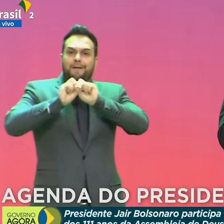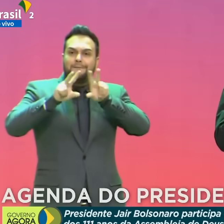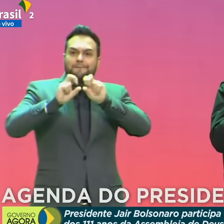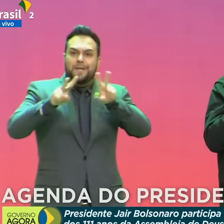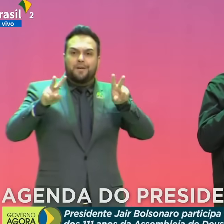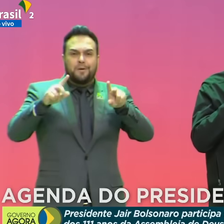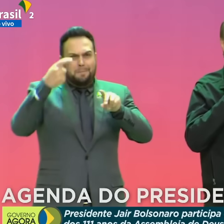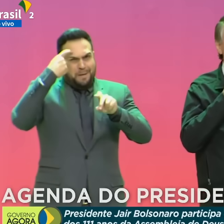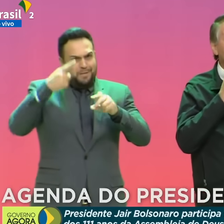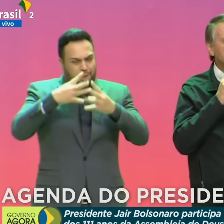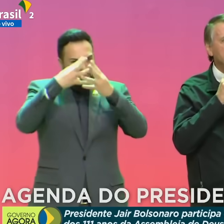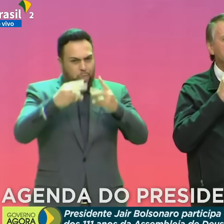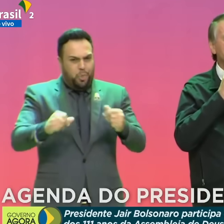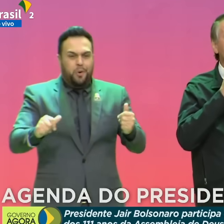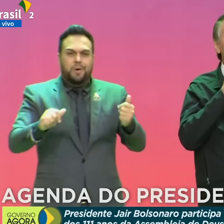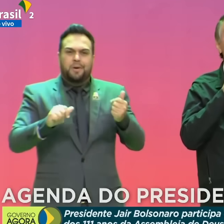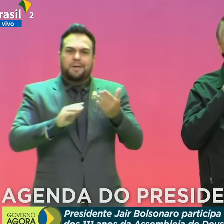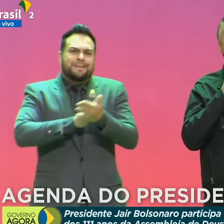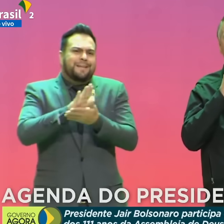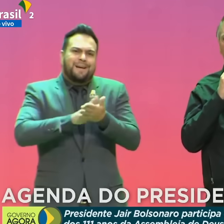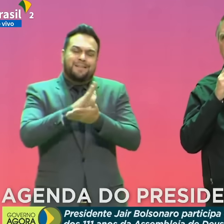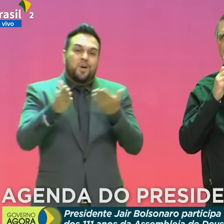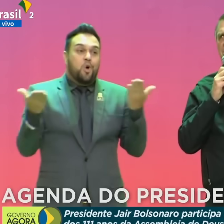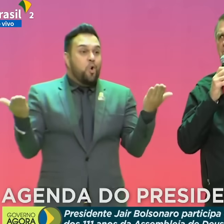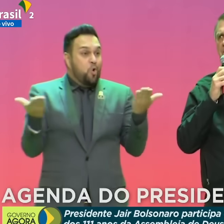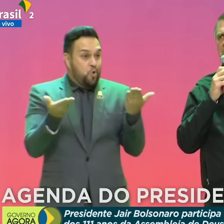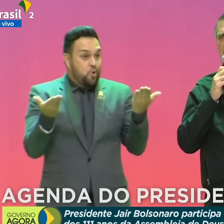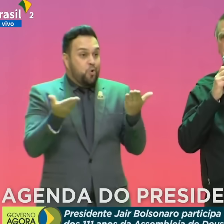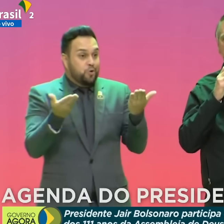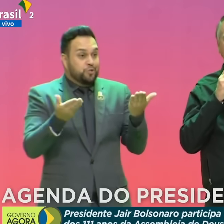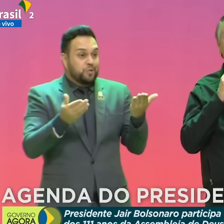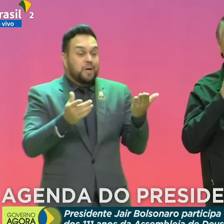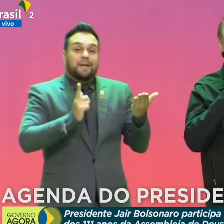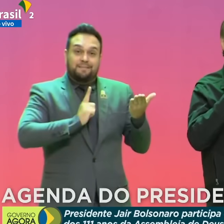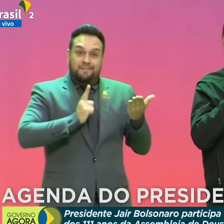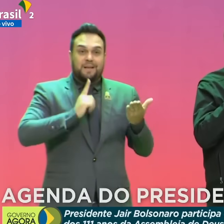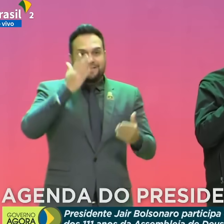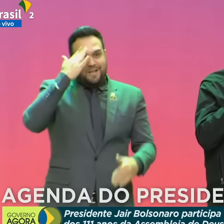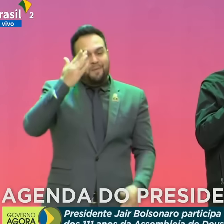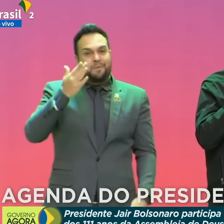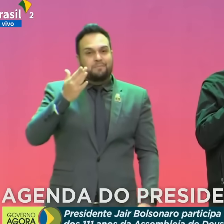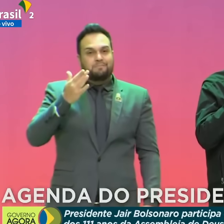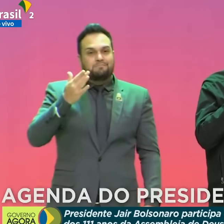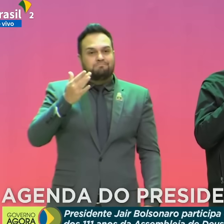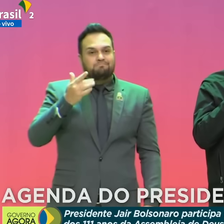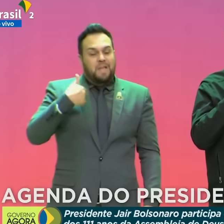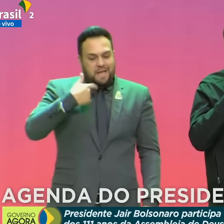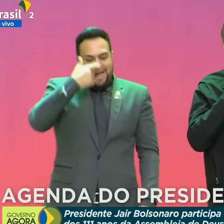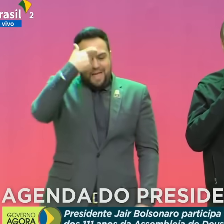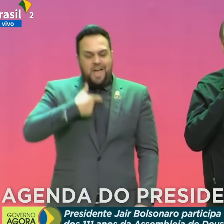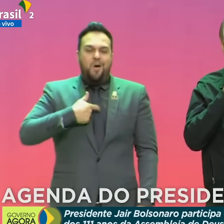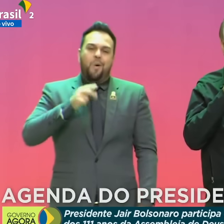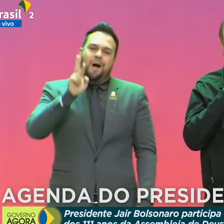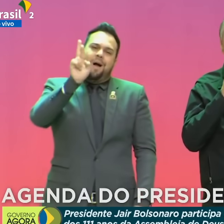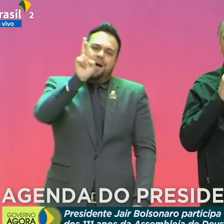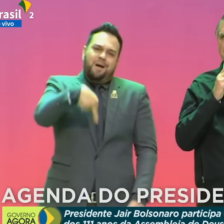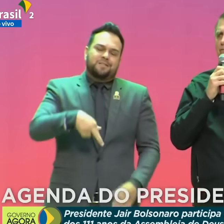embora. Hoje, há o reconhecimento de que eu estava certo. Mas 2020